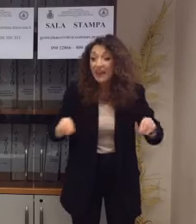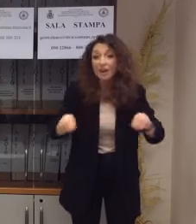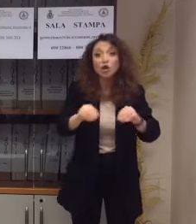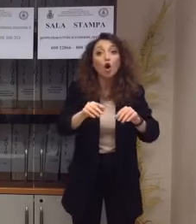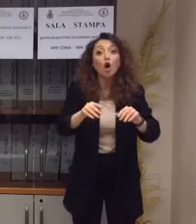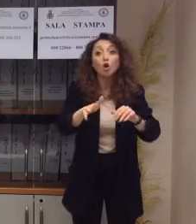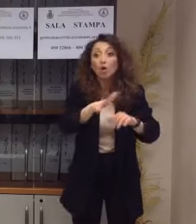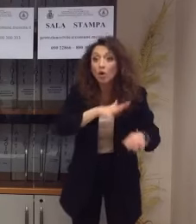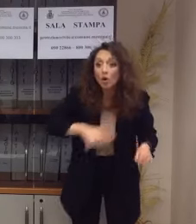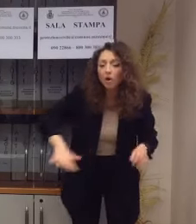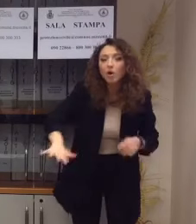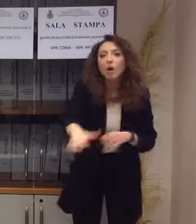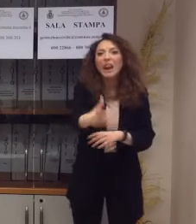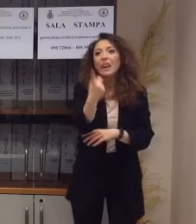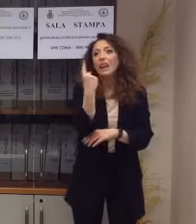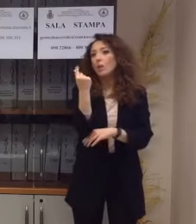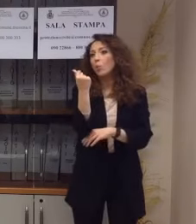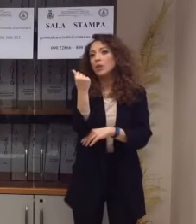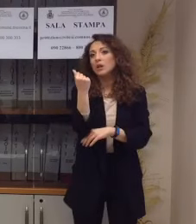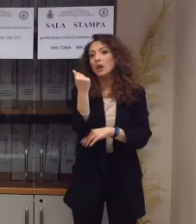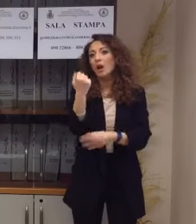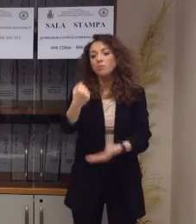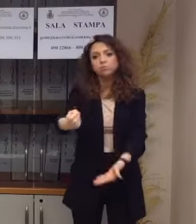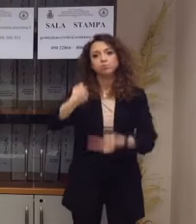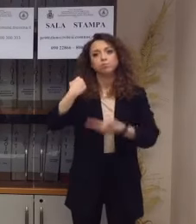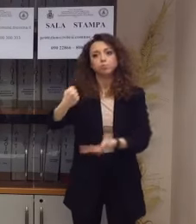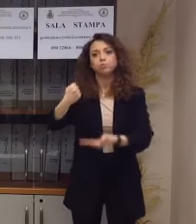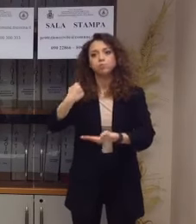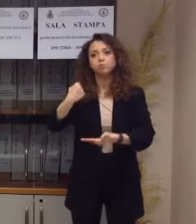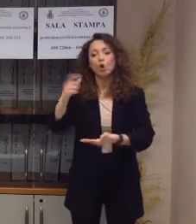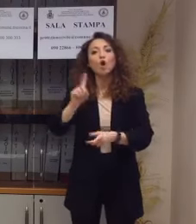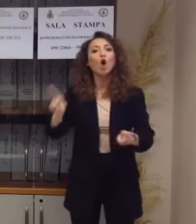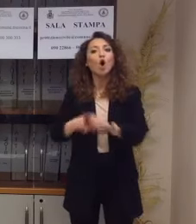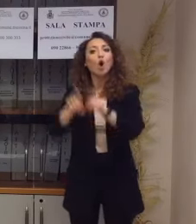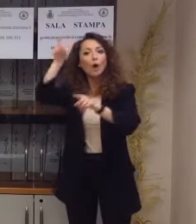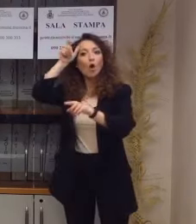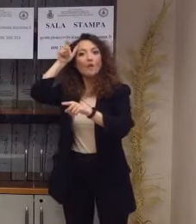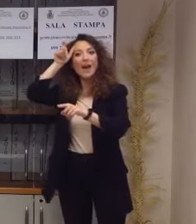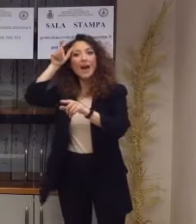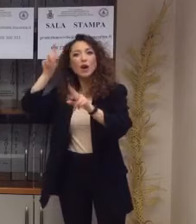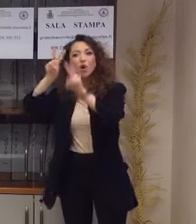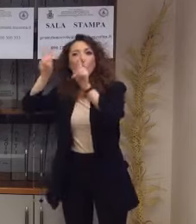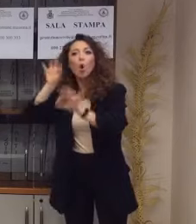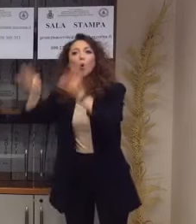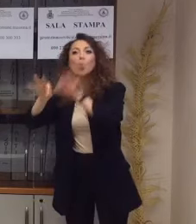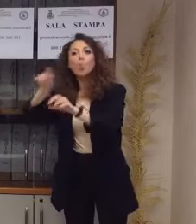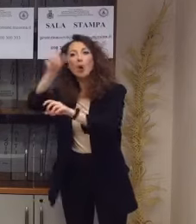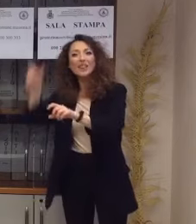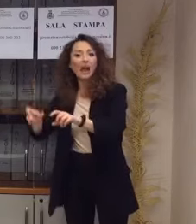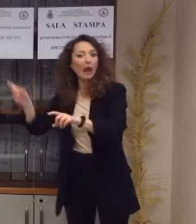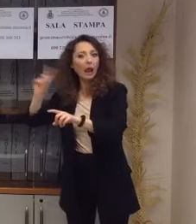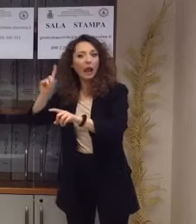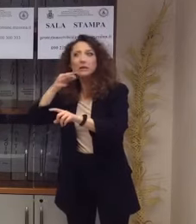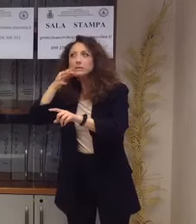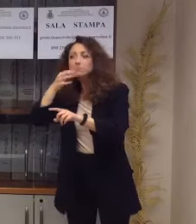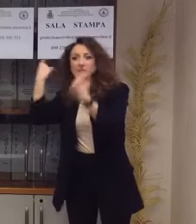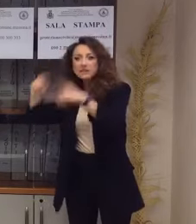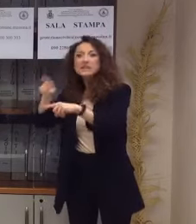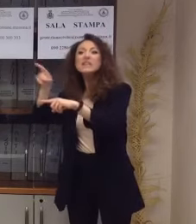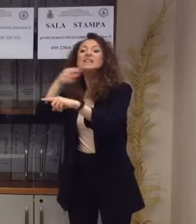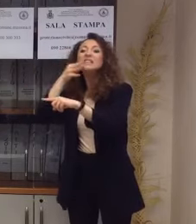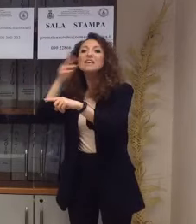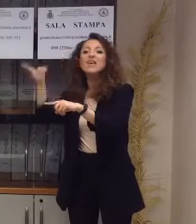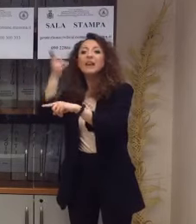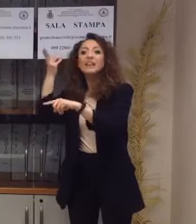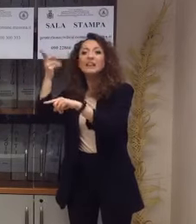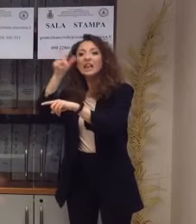Questa iniezione forte non si può fare come ha fatto il governo con Cura Italia, perché quello significa ammazzare l'Italia. Perché se io per avere